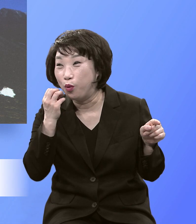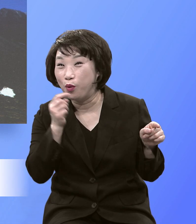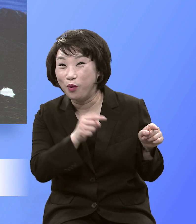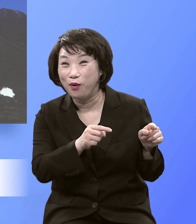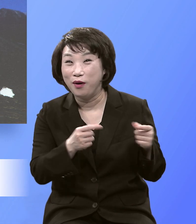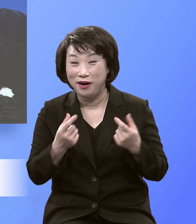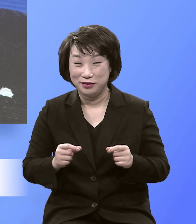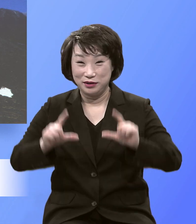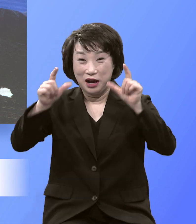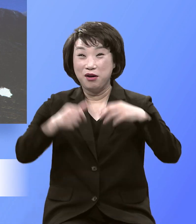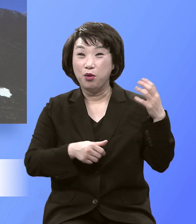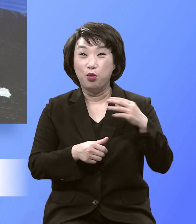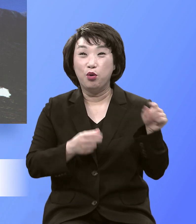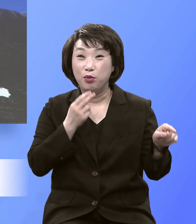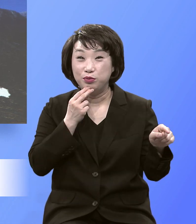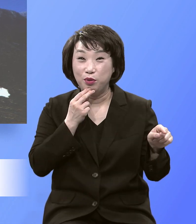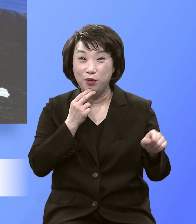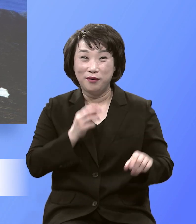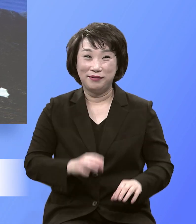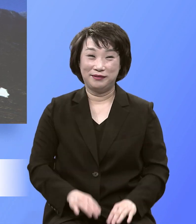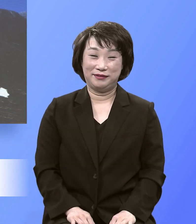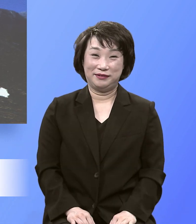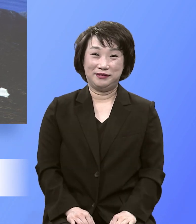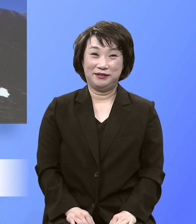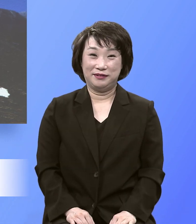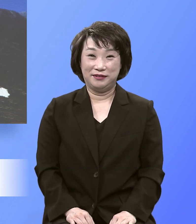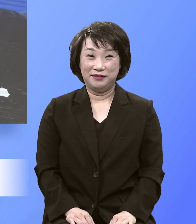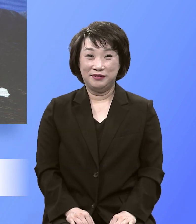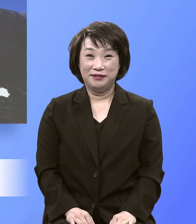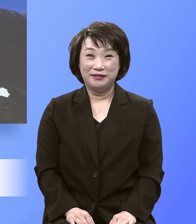그런 날은 안 하셔. 하지도 않으셔요. 그런 날은.